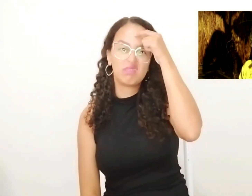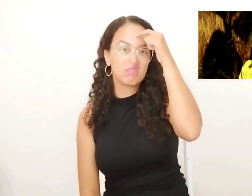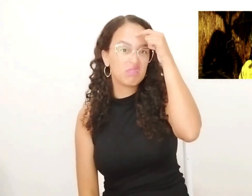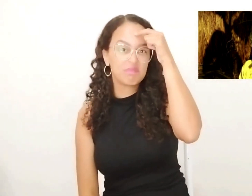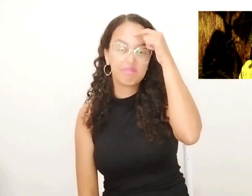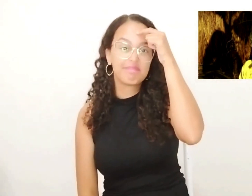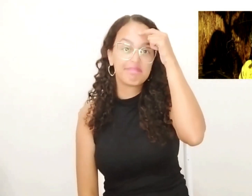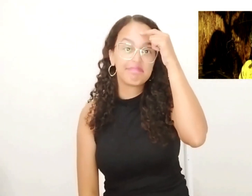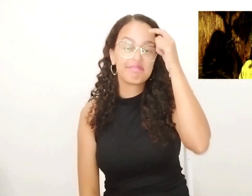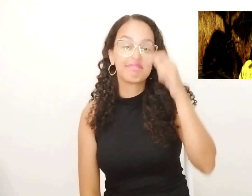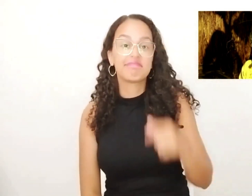negro,